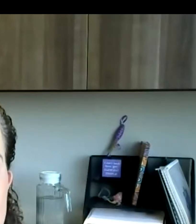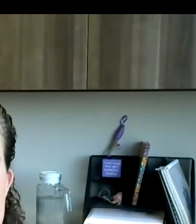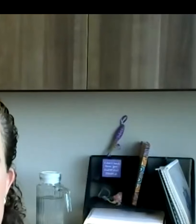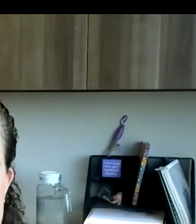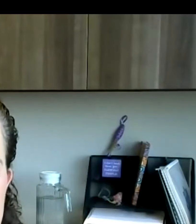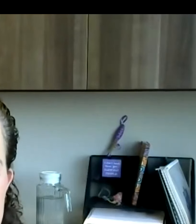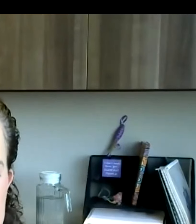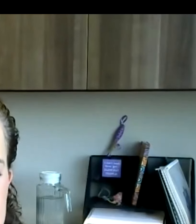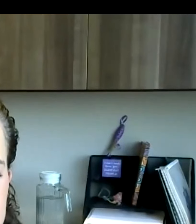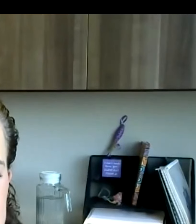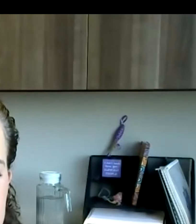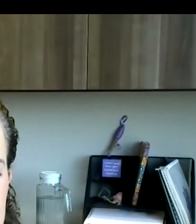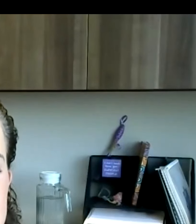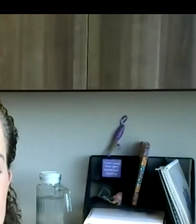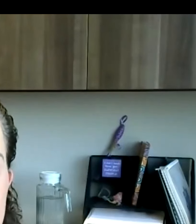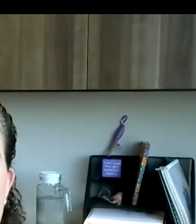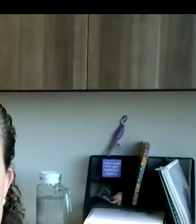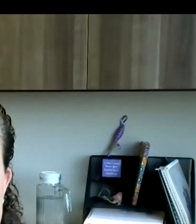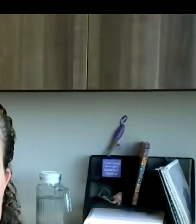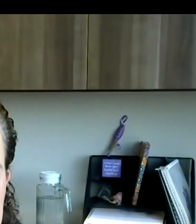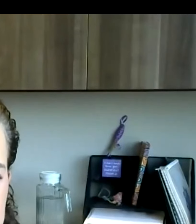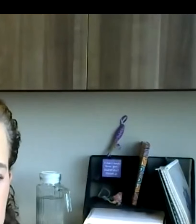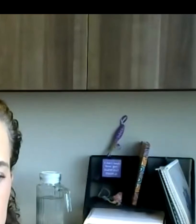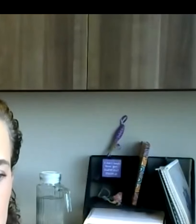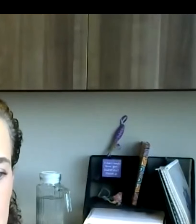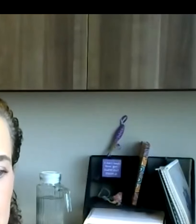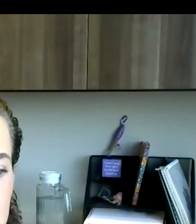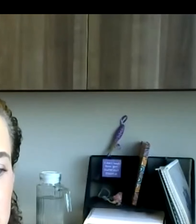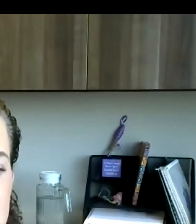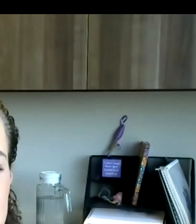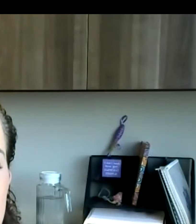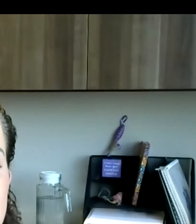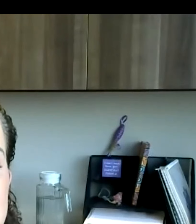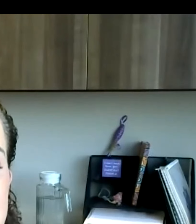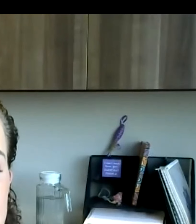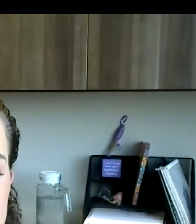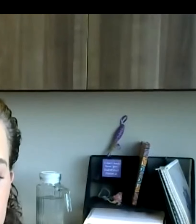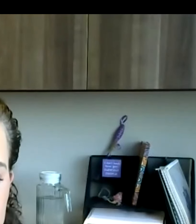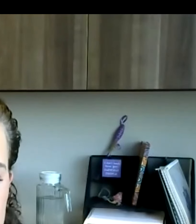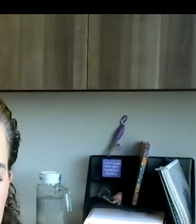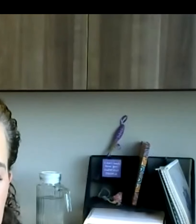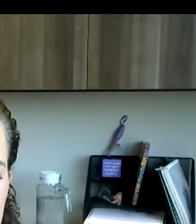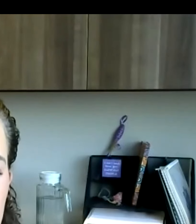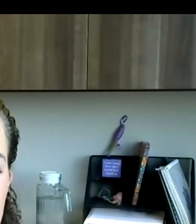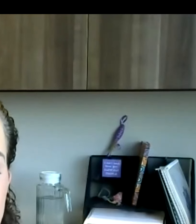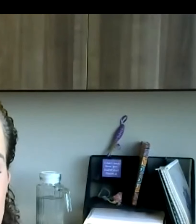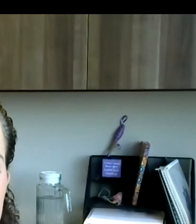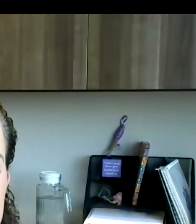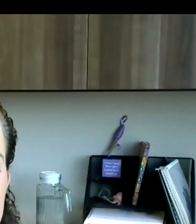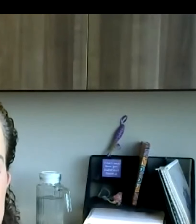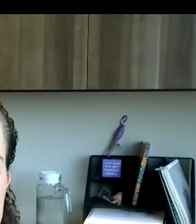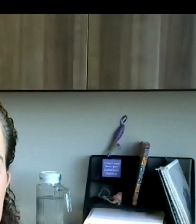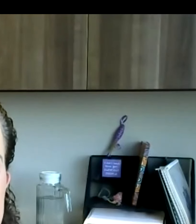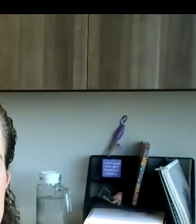personales para las finalidades específicas y no en general. El consentimiento debe de ser informado, por lo que